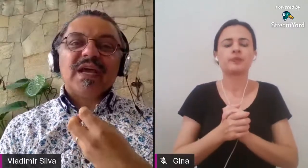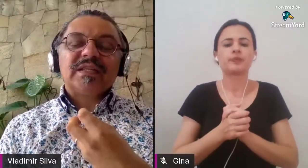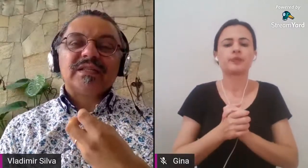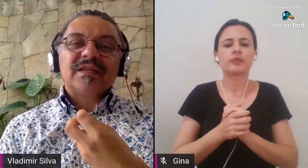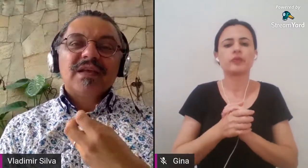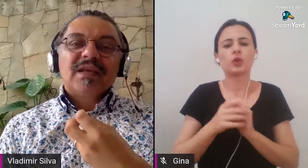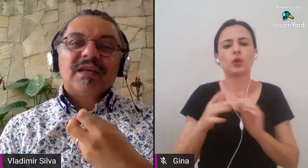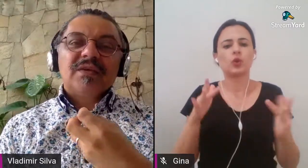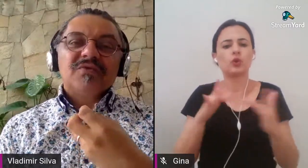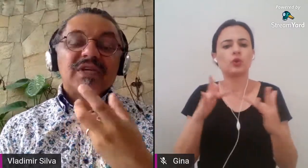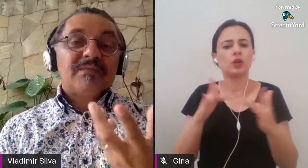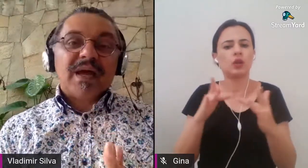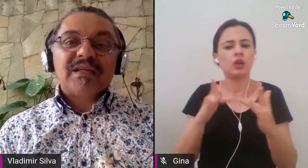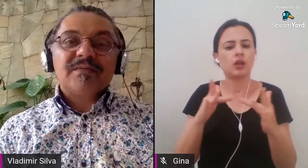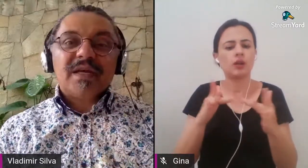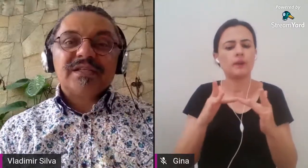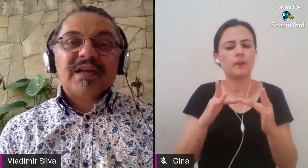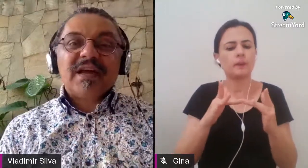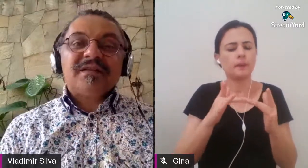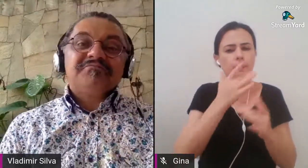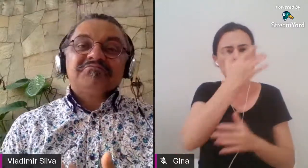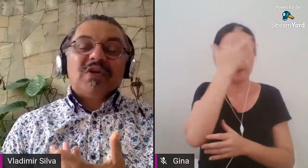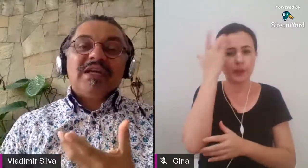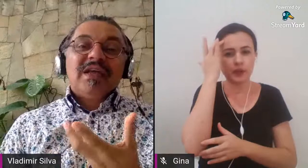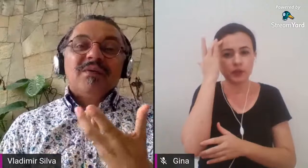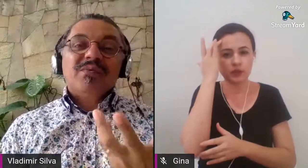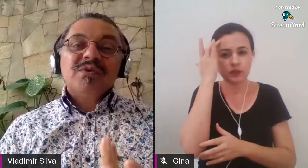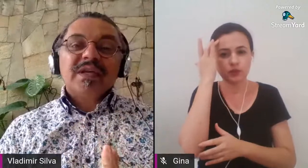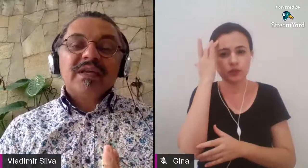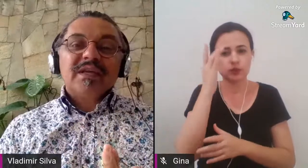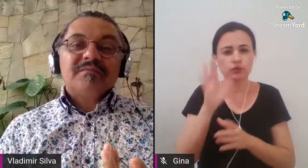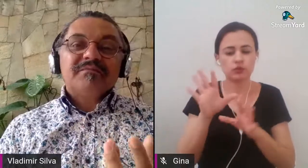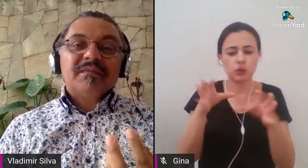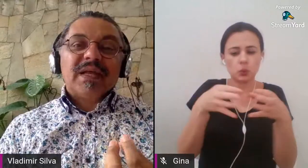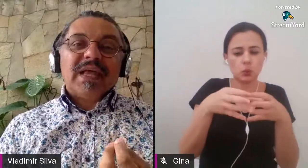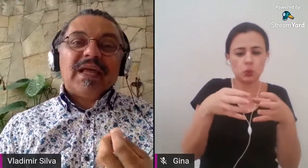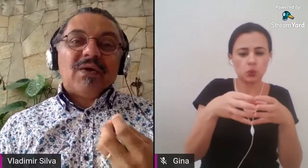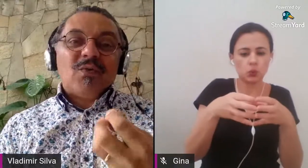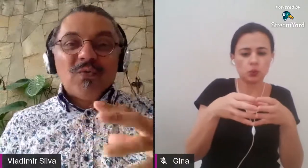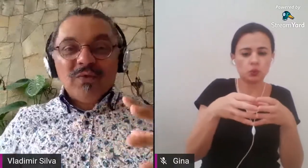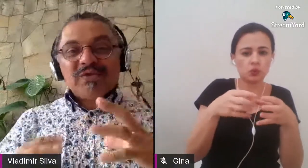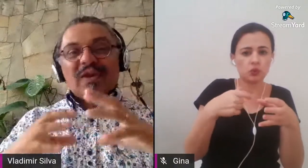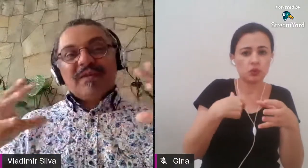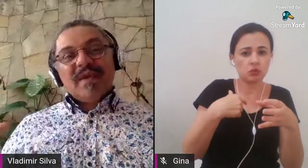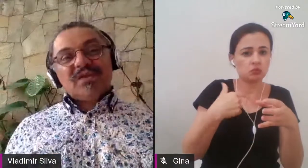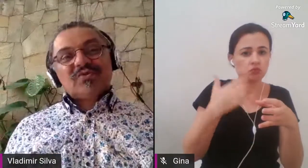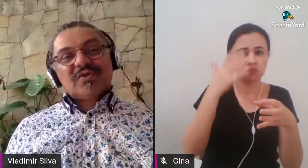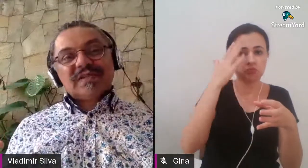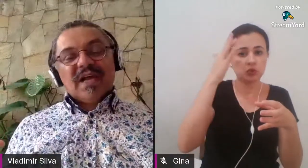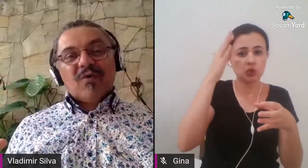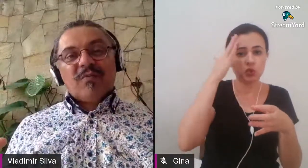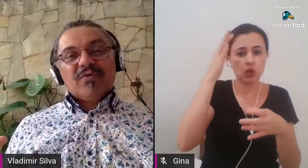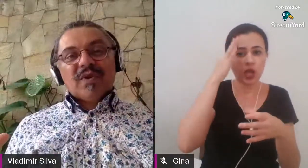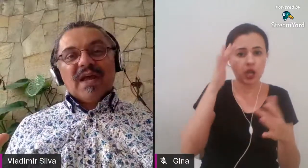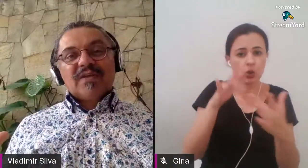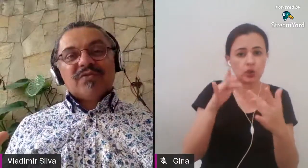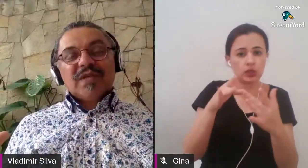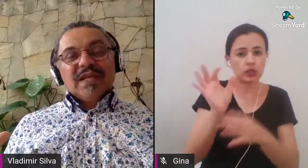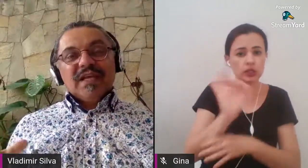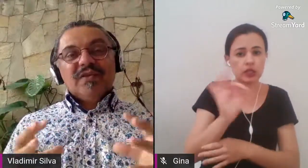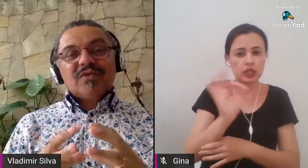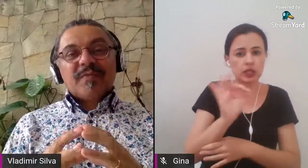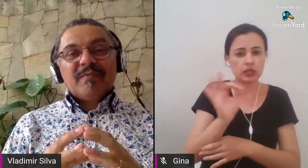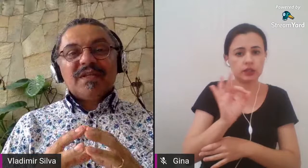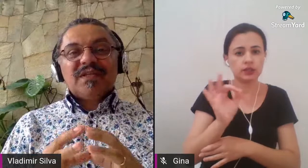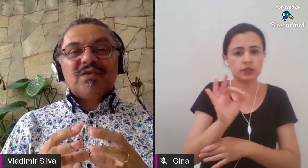com comunidades que eu jamais imaginara, né? Porque o isolamento social, por um